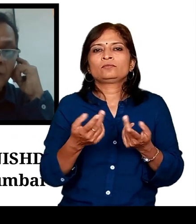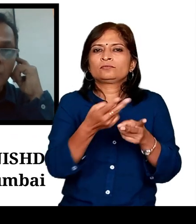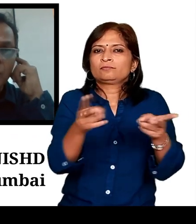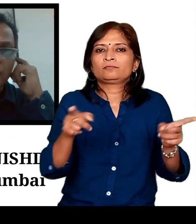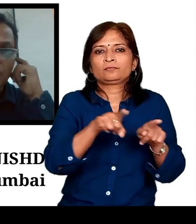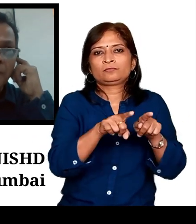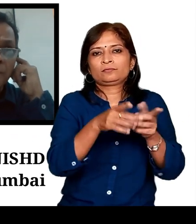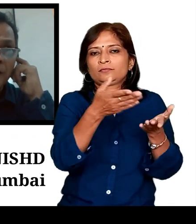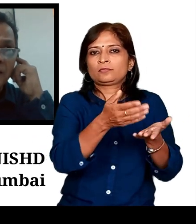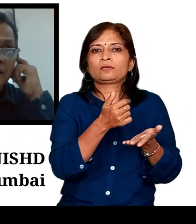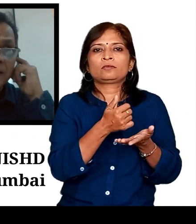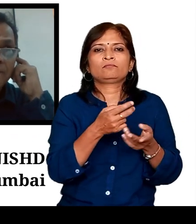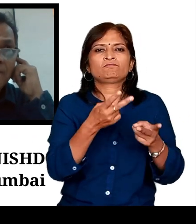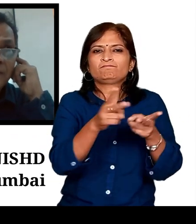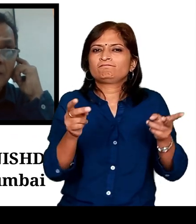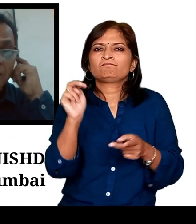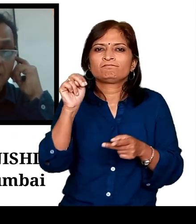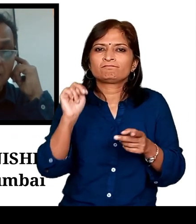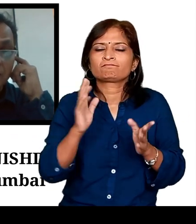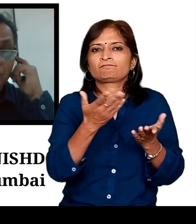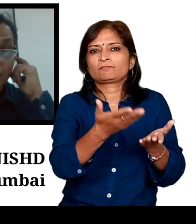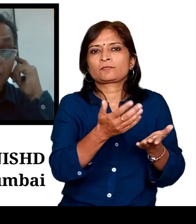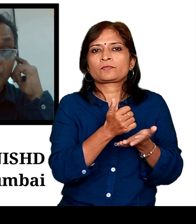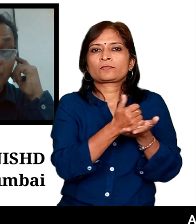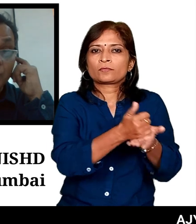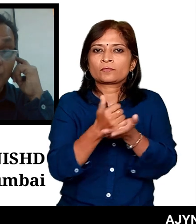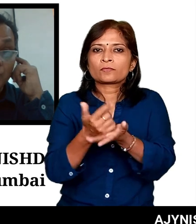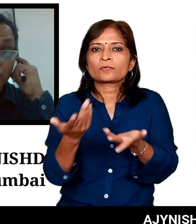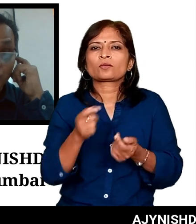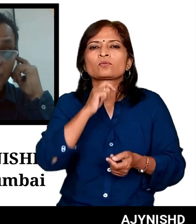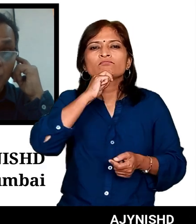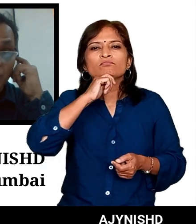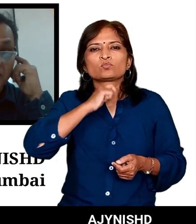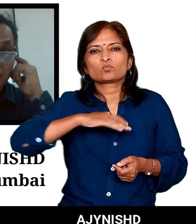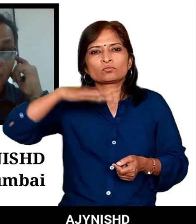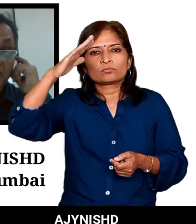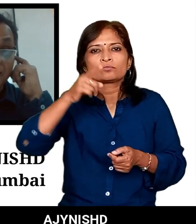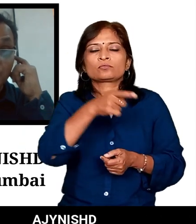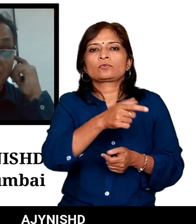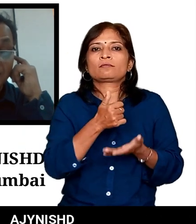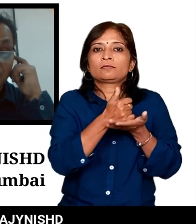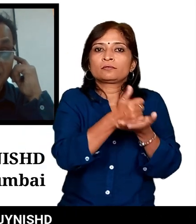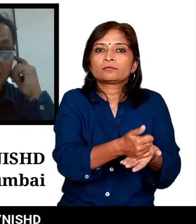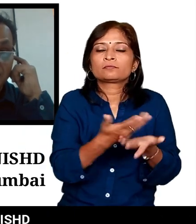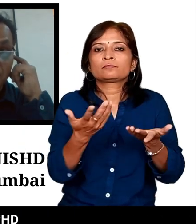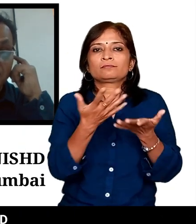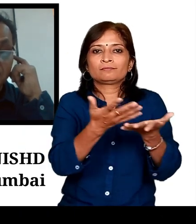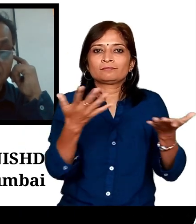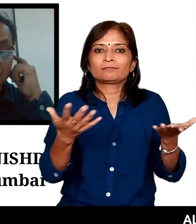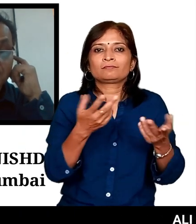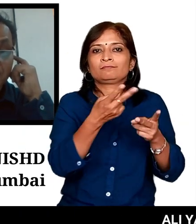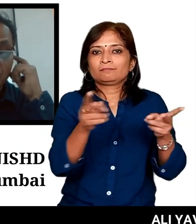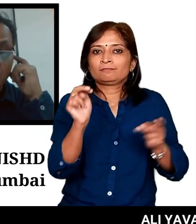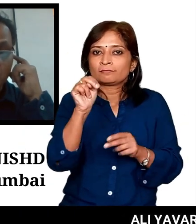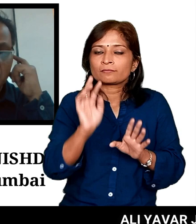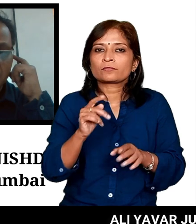लिए और भी कोई भी प्रकार के जो बुजुर्ग लोग है उनके लिए कोई सेवा है रिहैबिलिटेशन